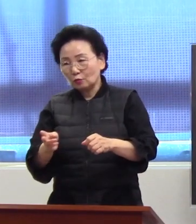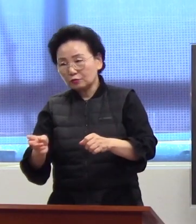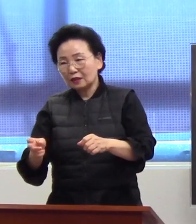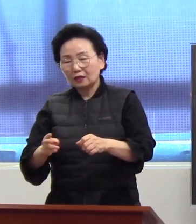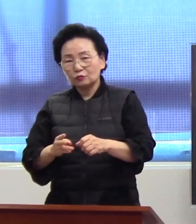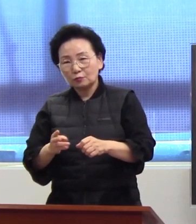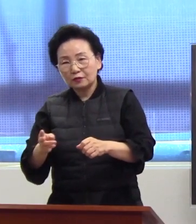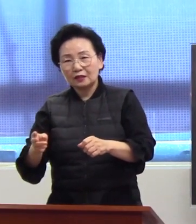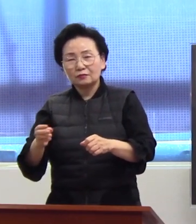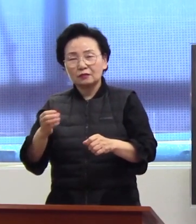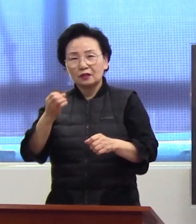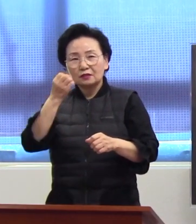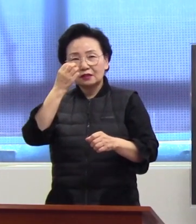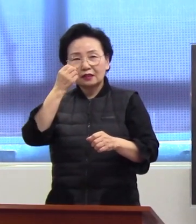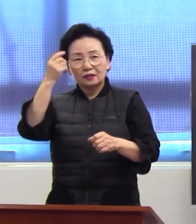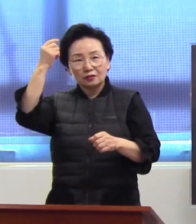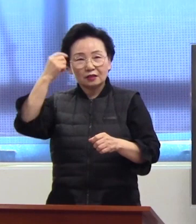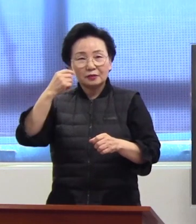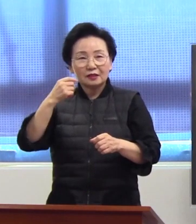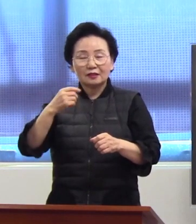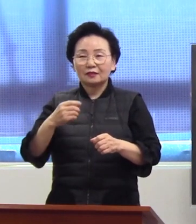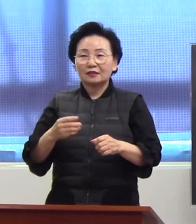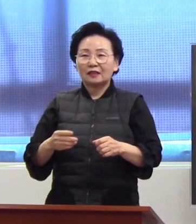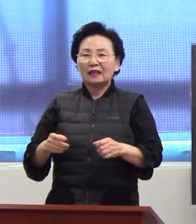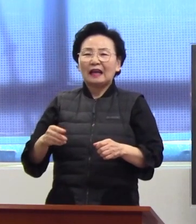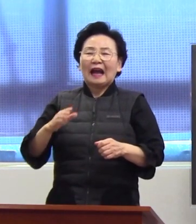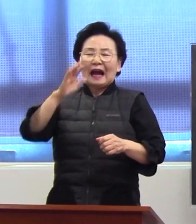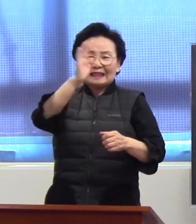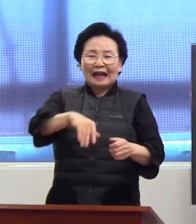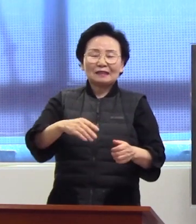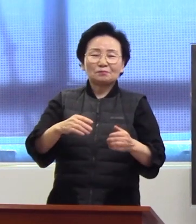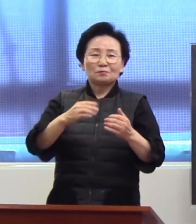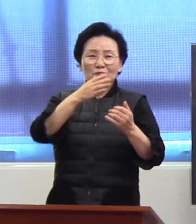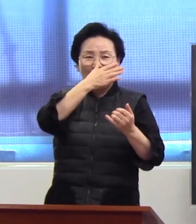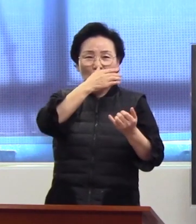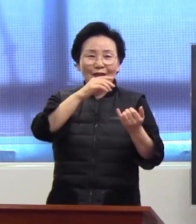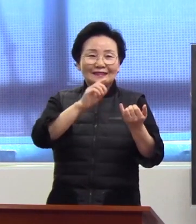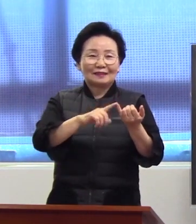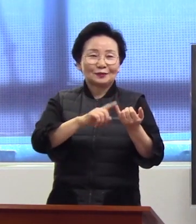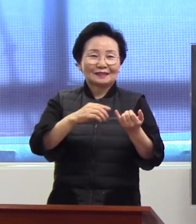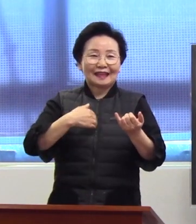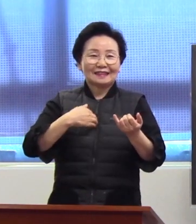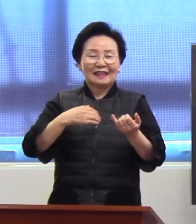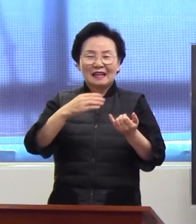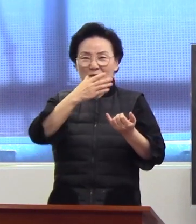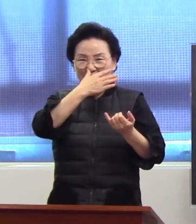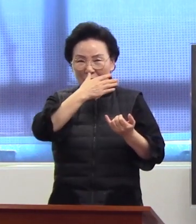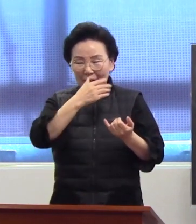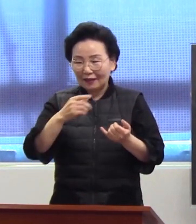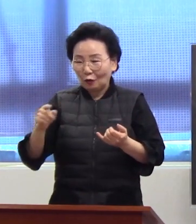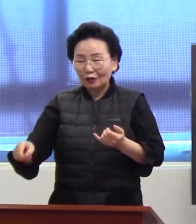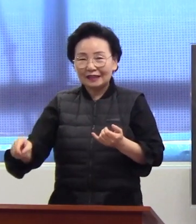옆으로 가려고 이상해 느낌이. 그랬더니 야 바보야. 나한테 바보야.